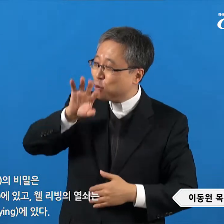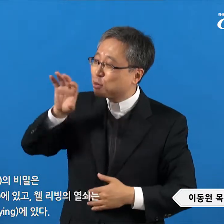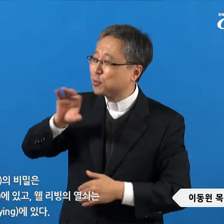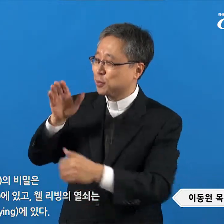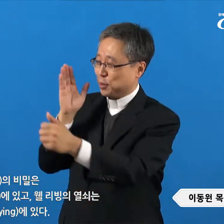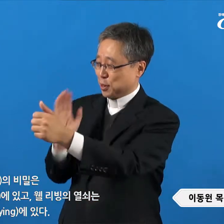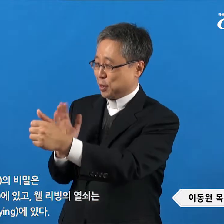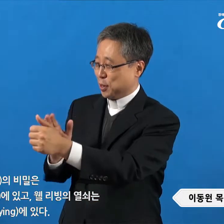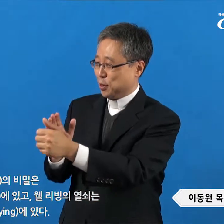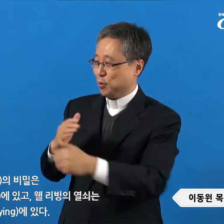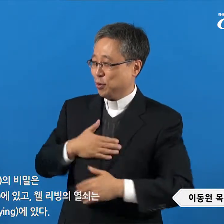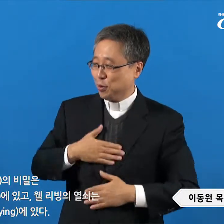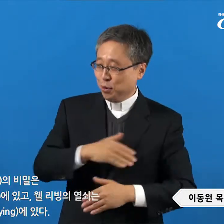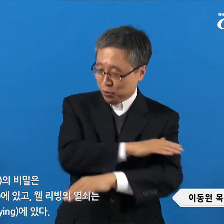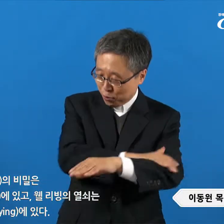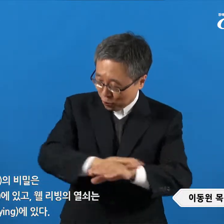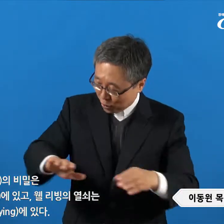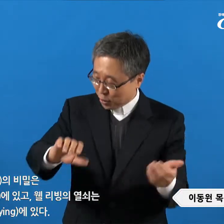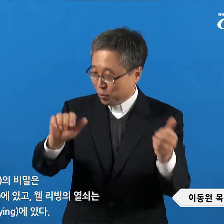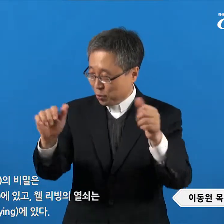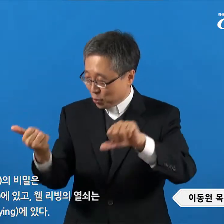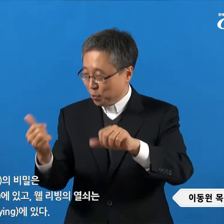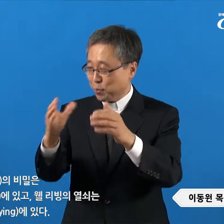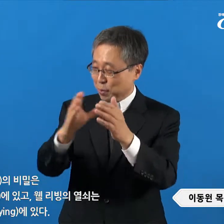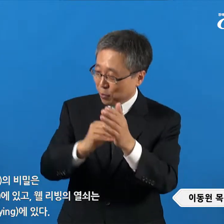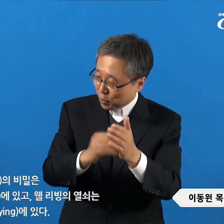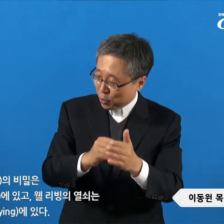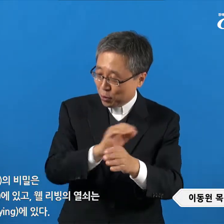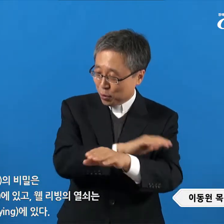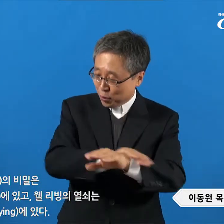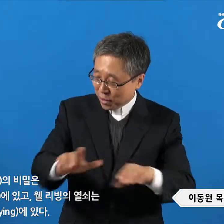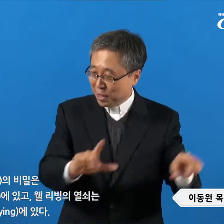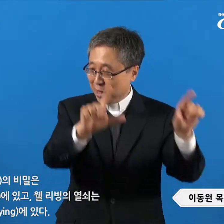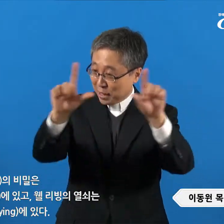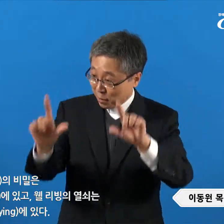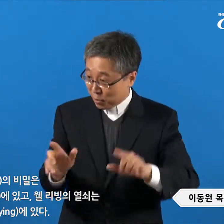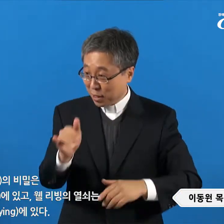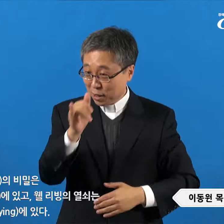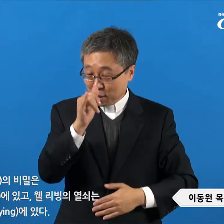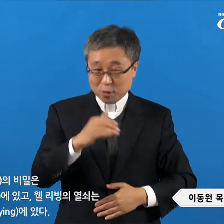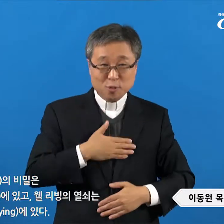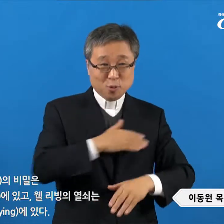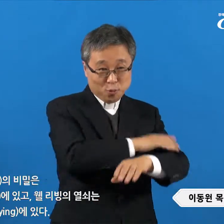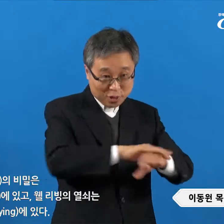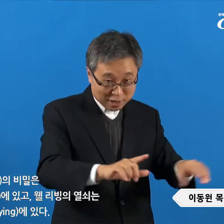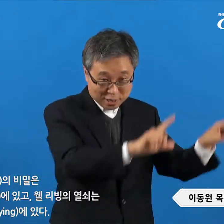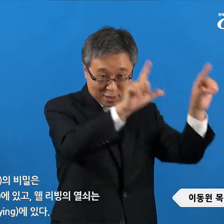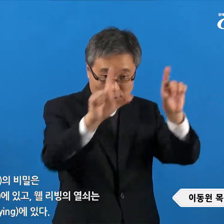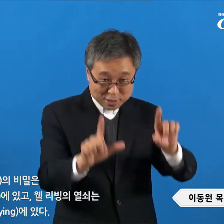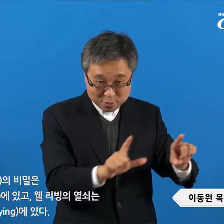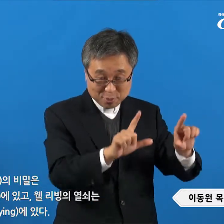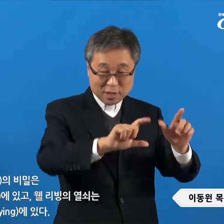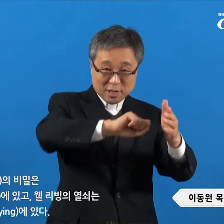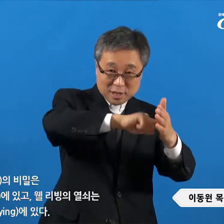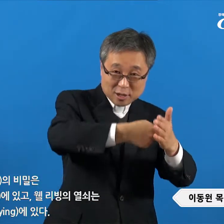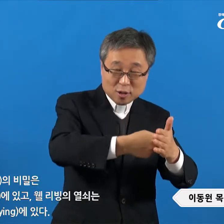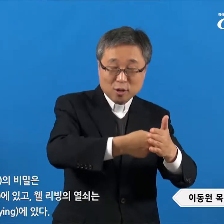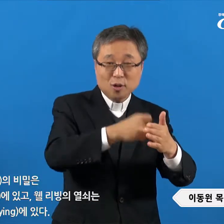바랍니다. 시작. well dying의 비밀은 well living에 있고 well living의 열쇠는 well